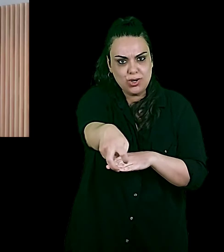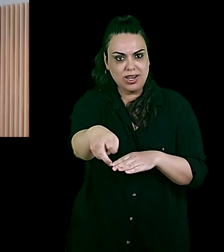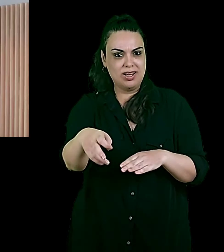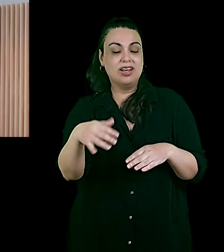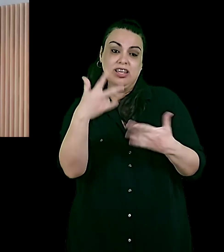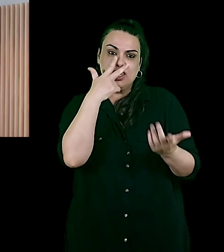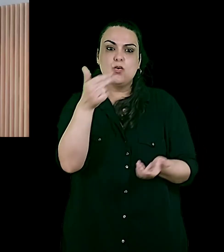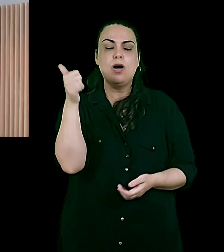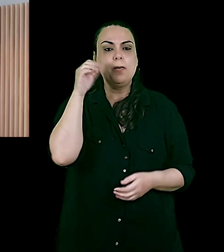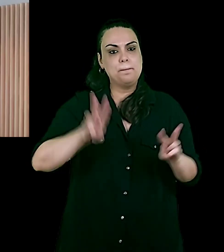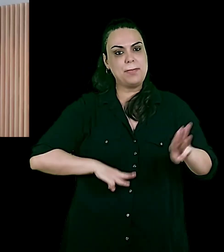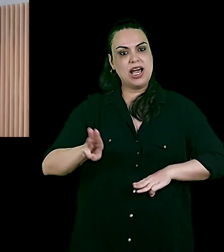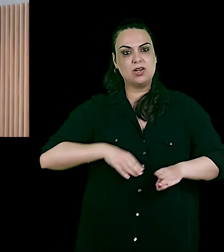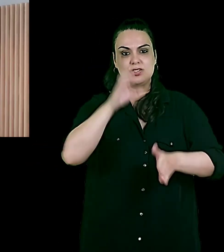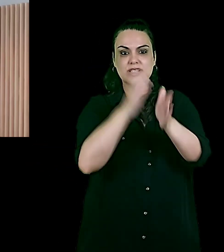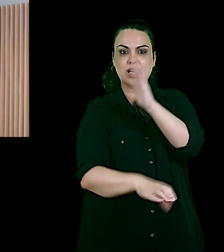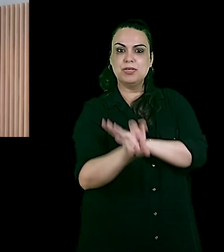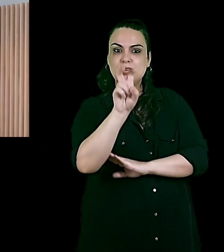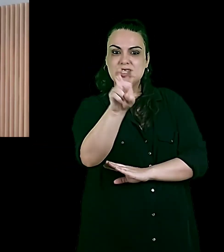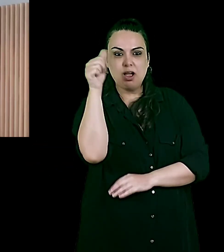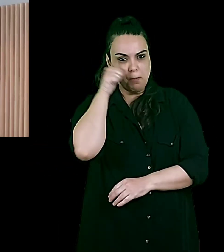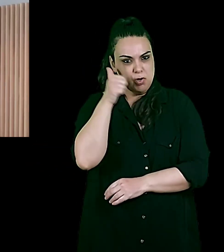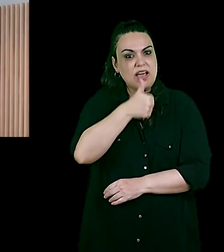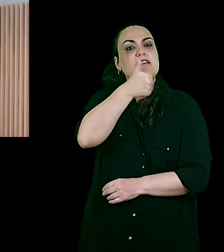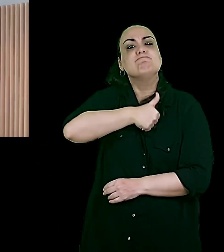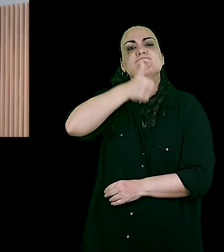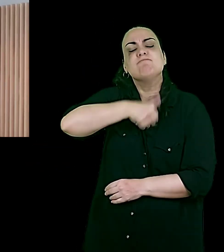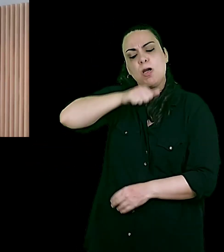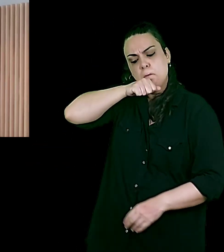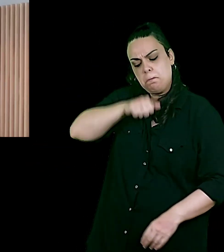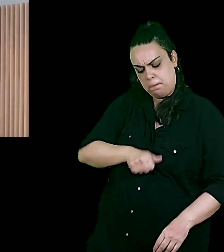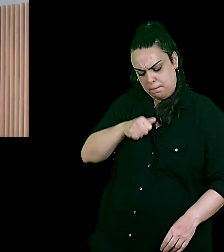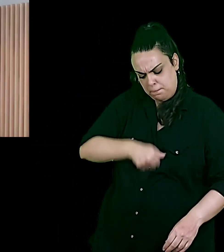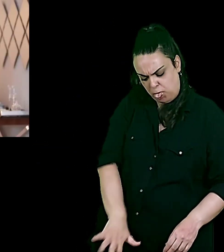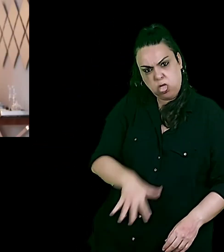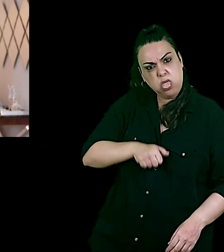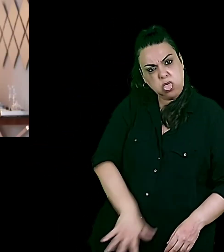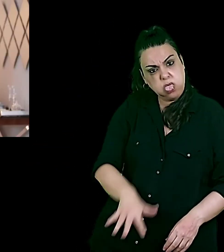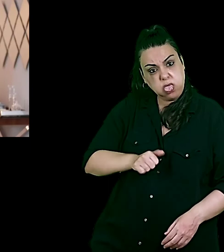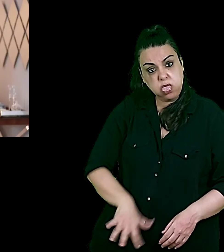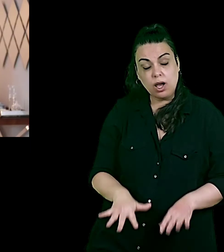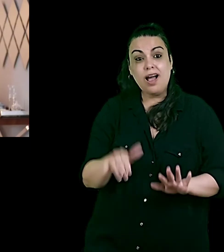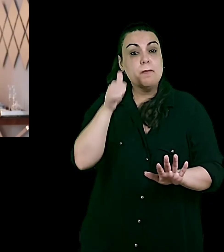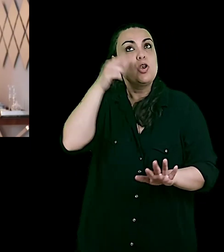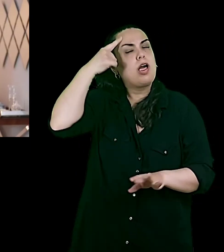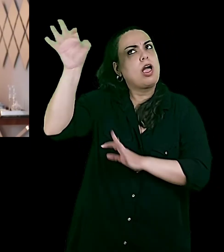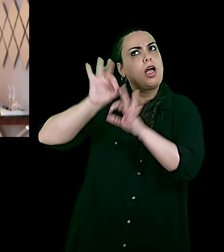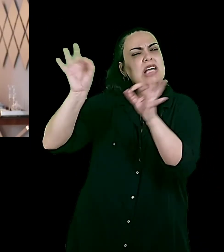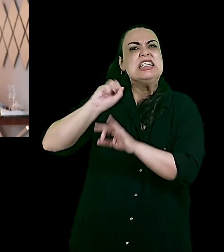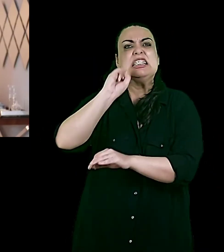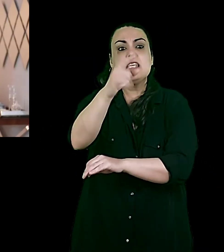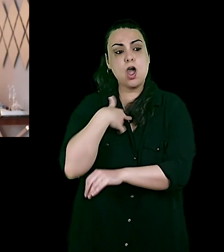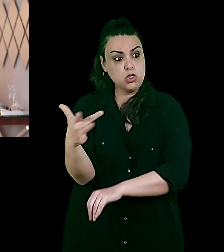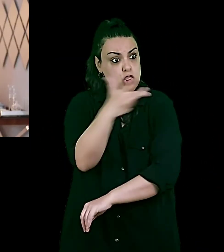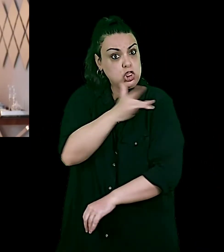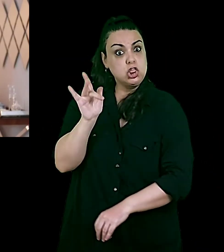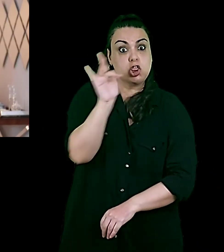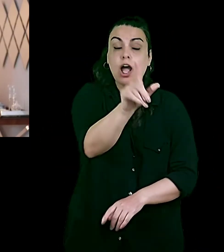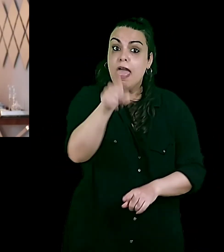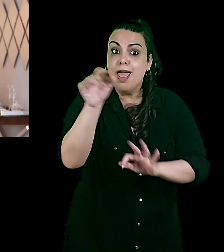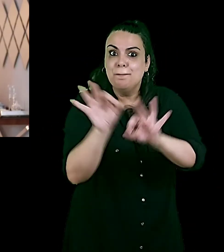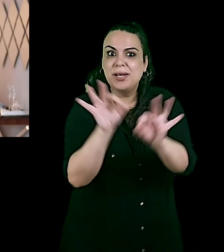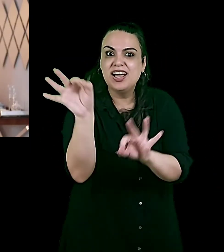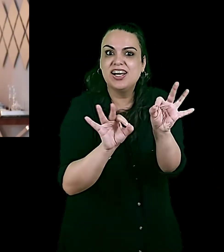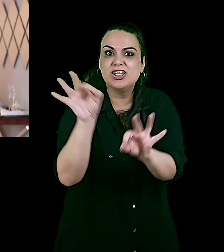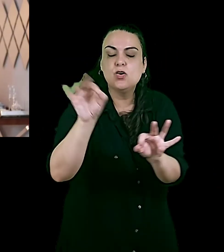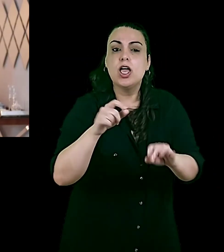de sangue, em Marcos capítulo 5, ela criou um plano viável na cabeça dela. Se tão somente eu tocar, isso é um plano, gente, olha, ela está criando